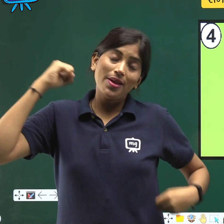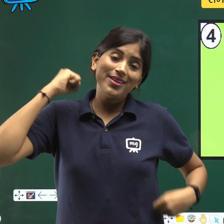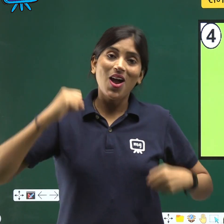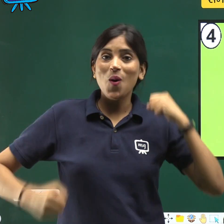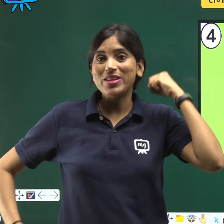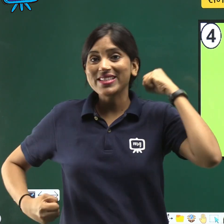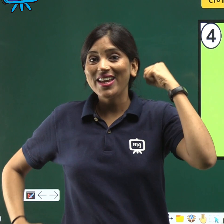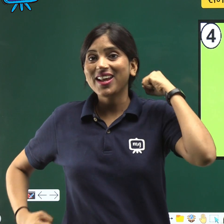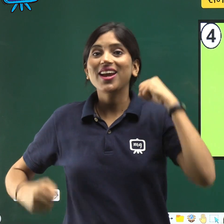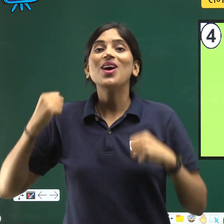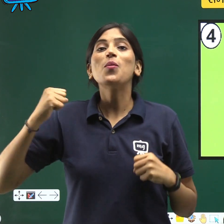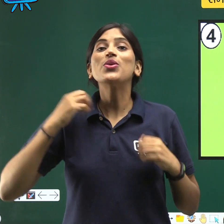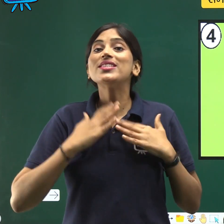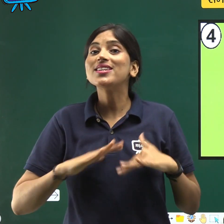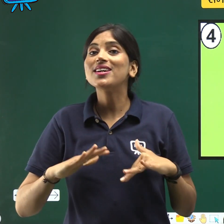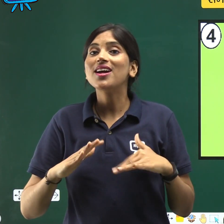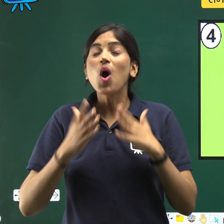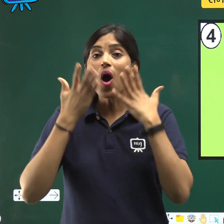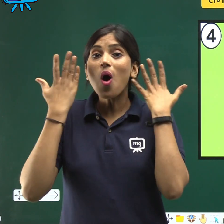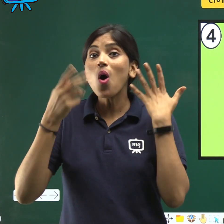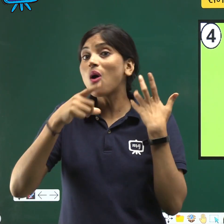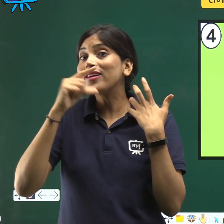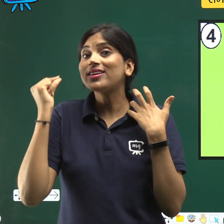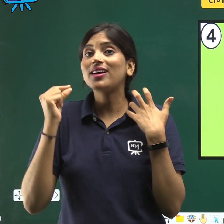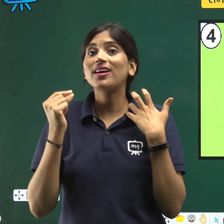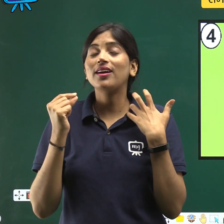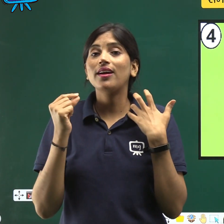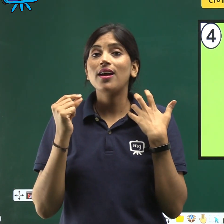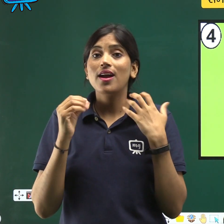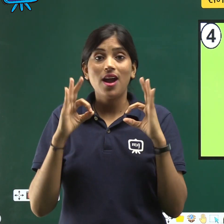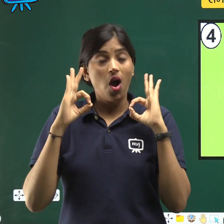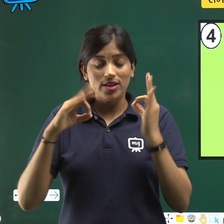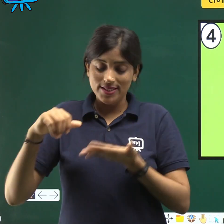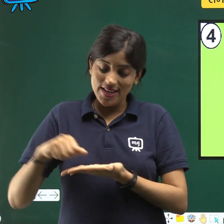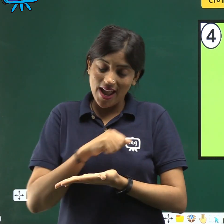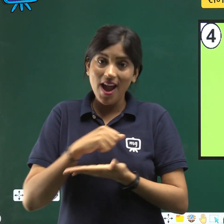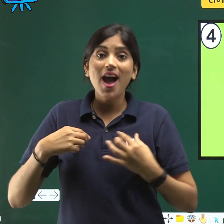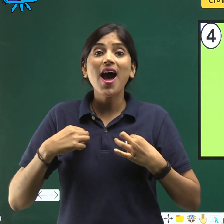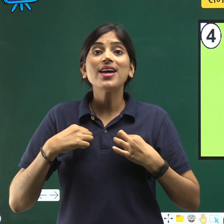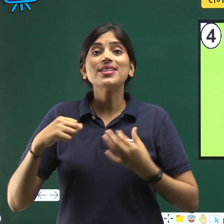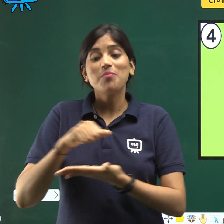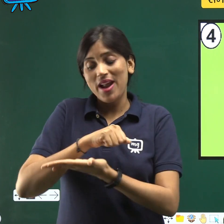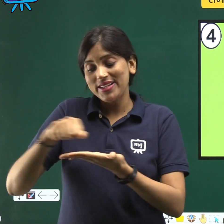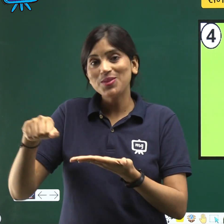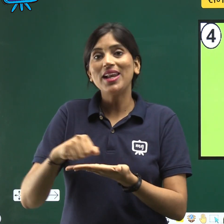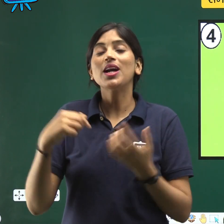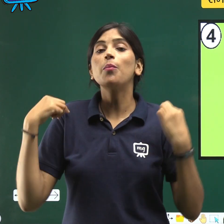पोंछना चाहिए और अच्छे से प्रेस वाले कपड़े